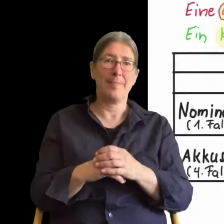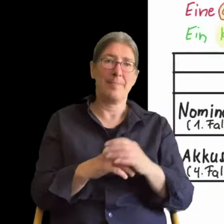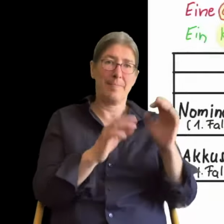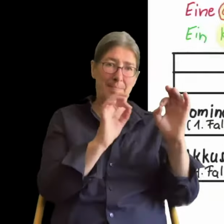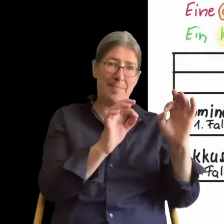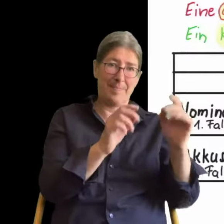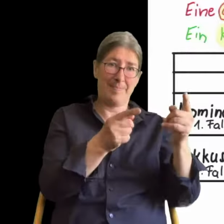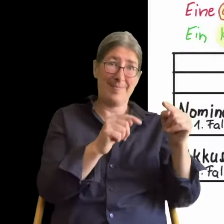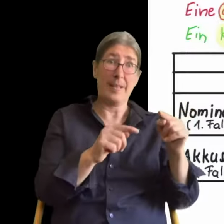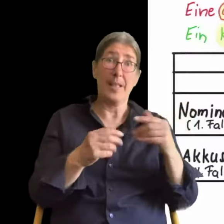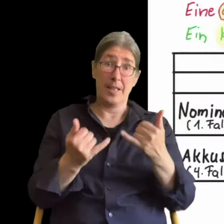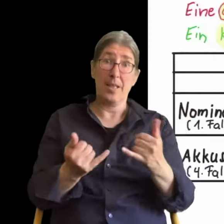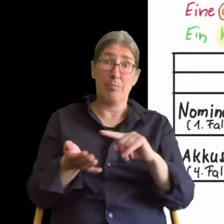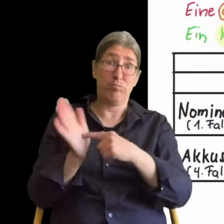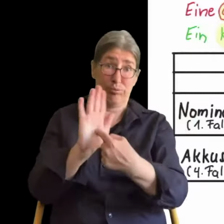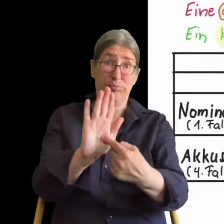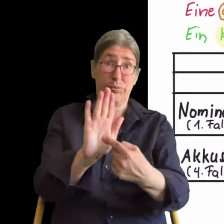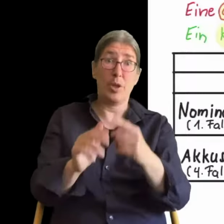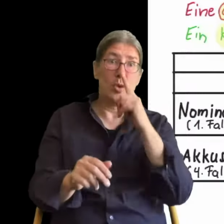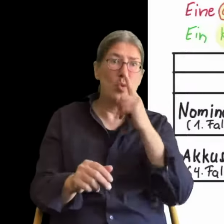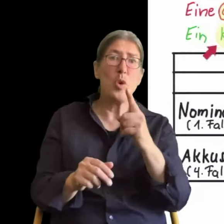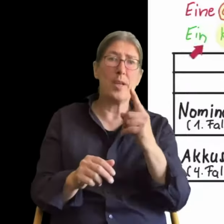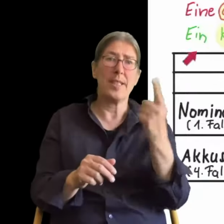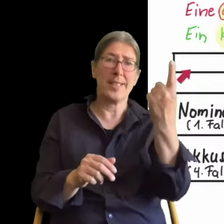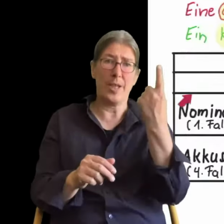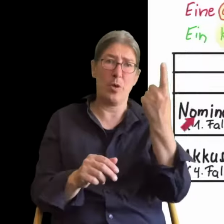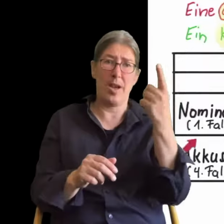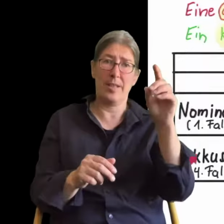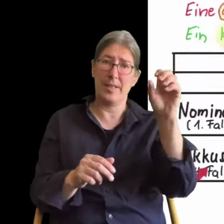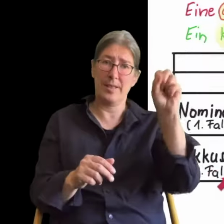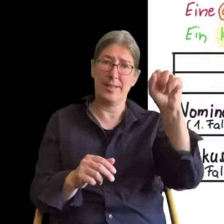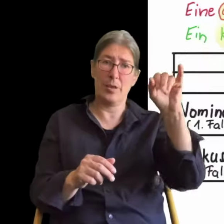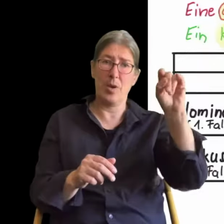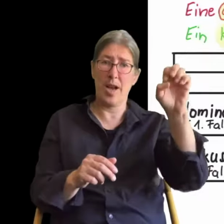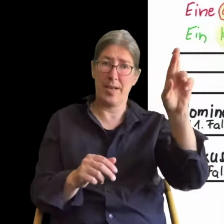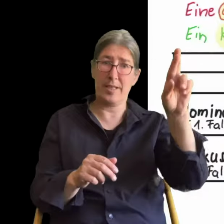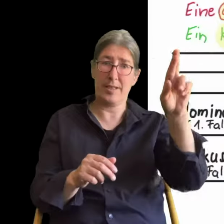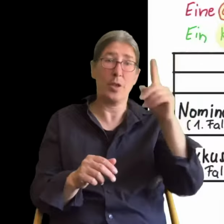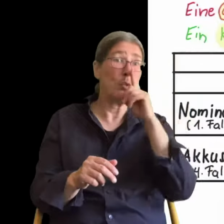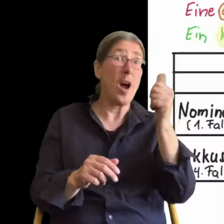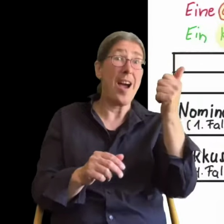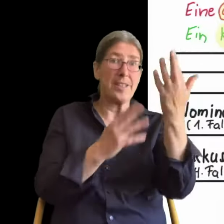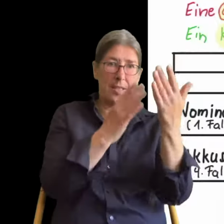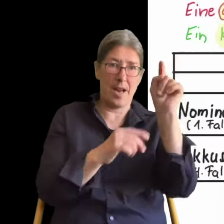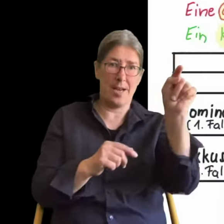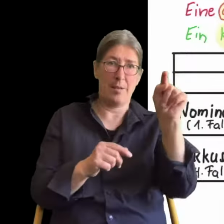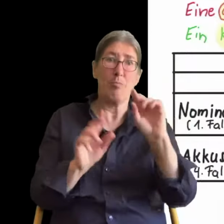Gut, was ich euch jetzt gezeigt habe, das ist nur Singular. Das müsstet ihr euch einprägen, also nur die